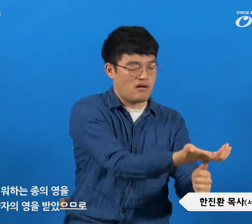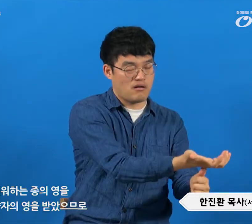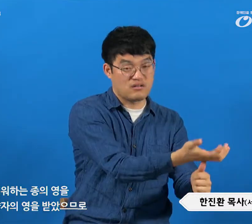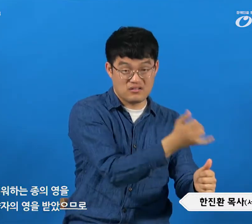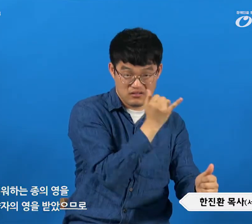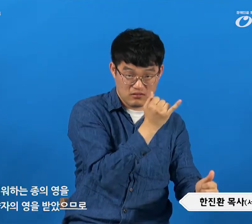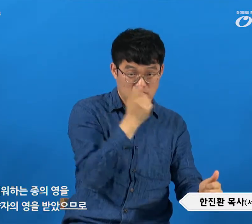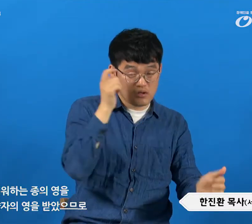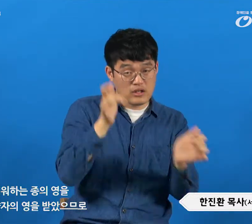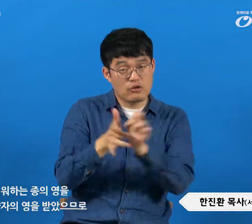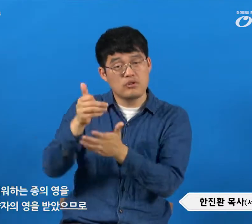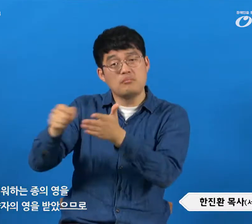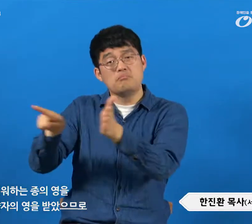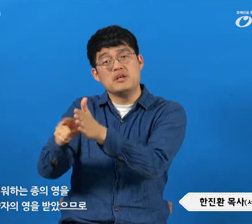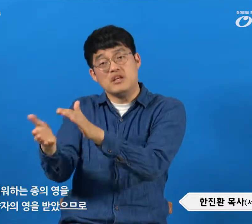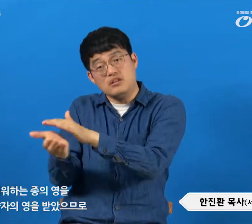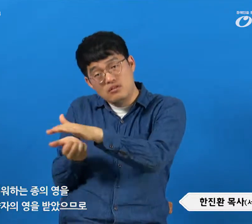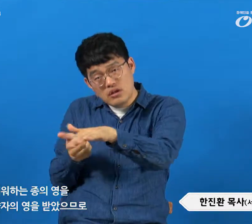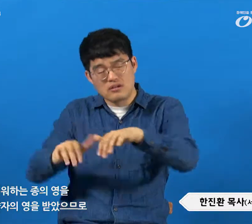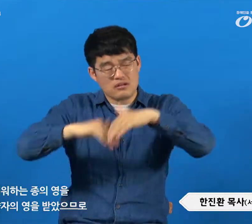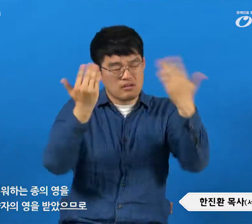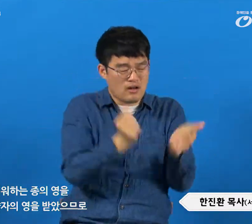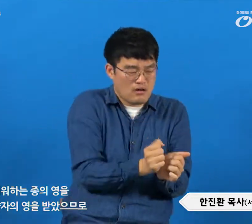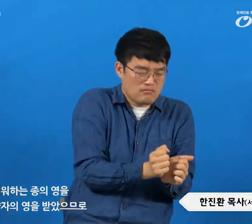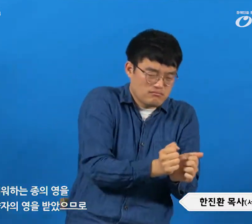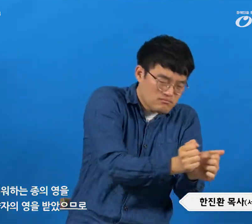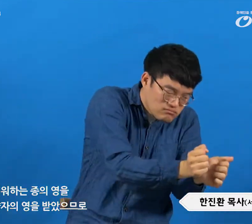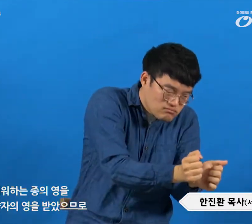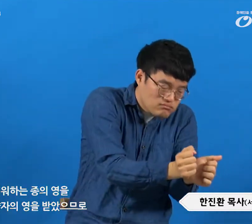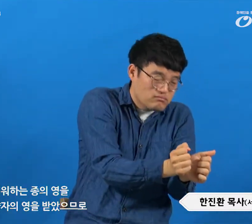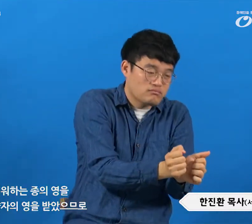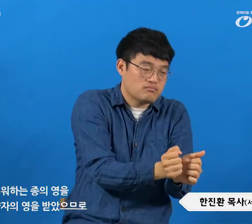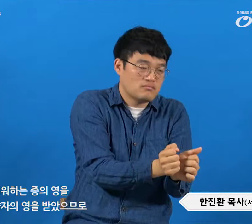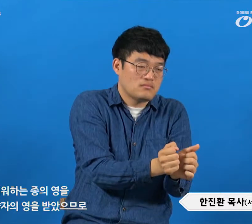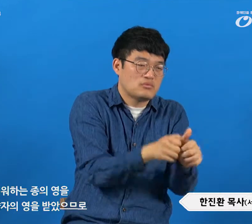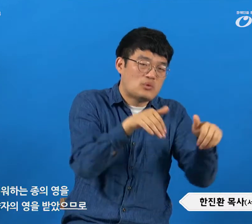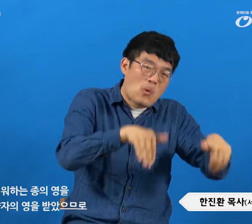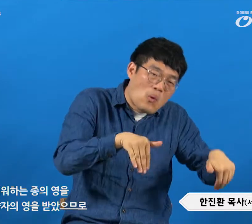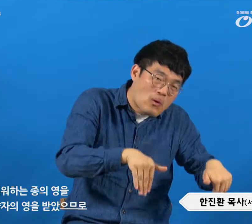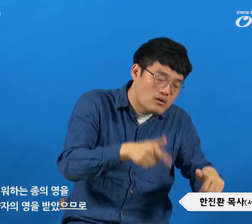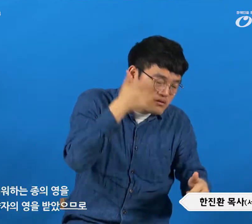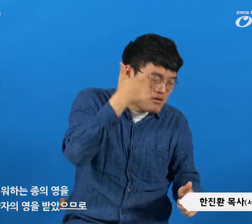믿기 전에는 그렇습니다. 결박되어 있습니다.